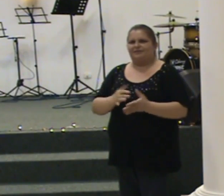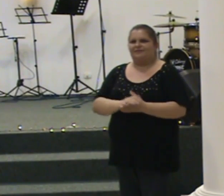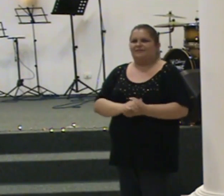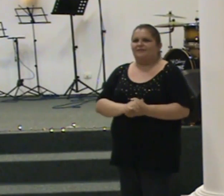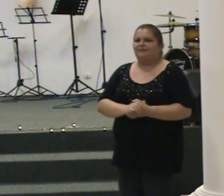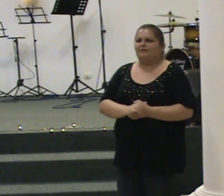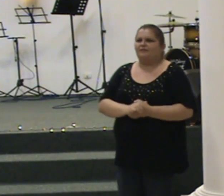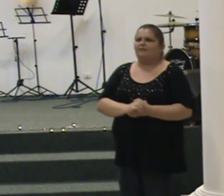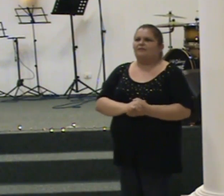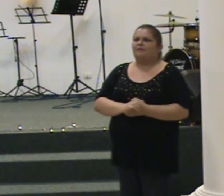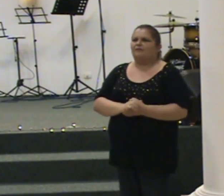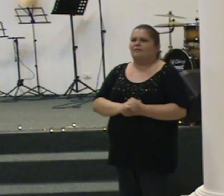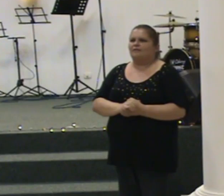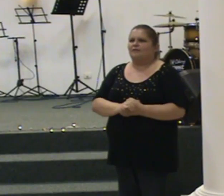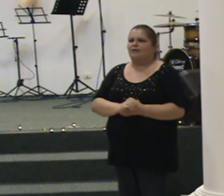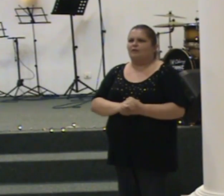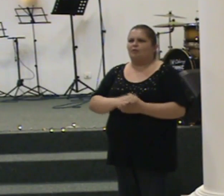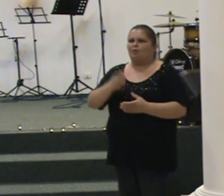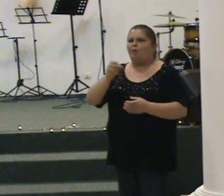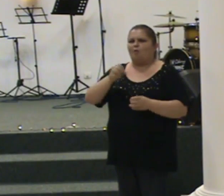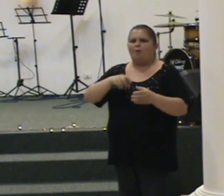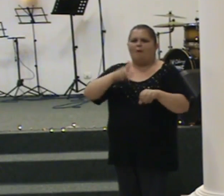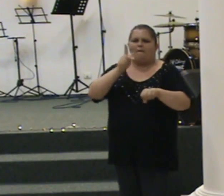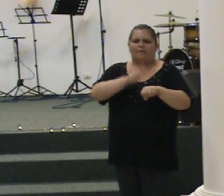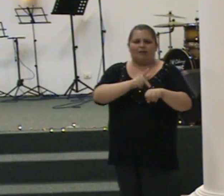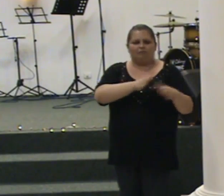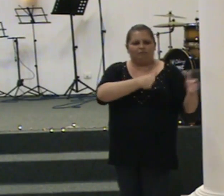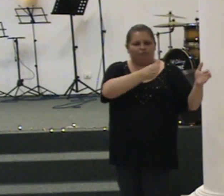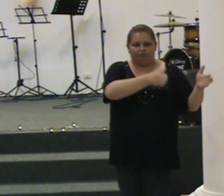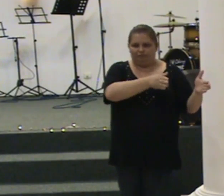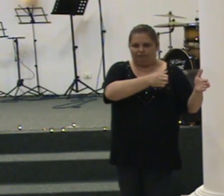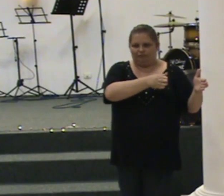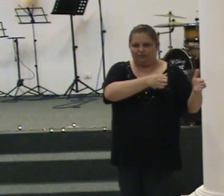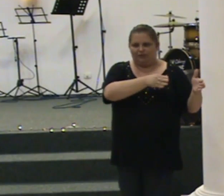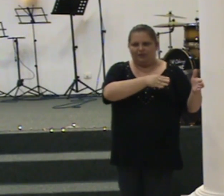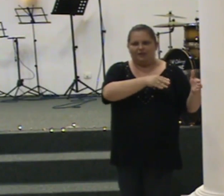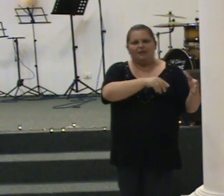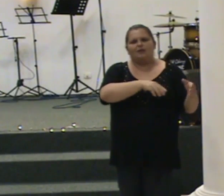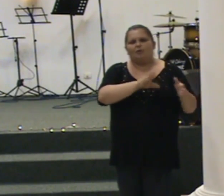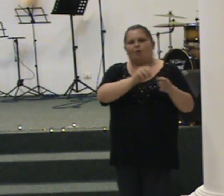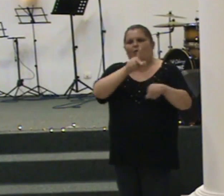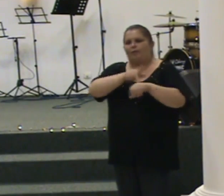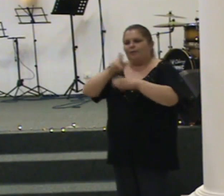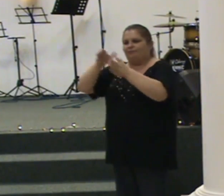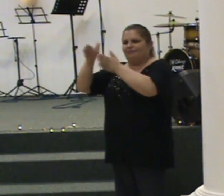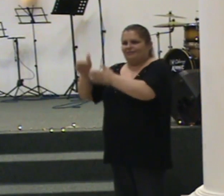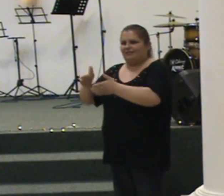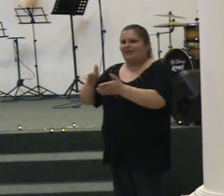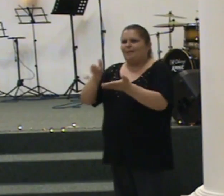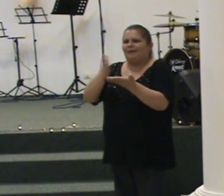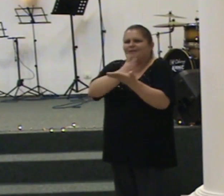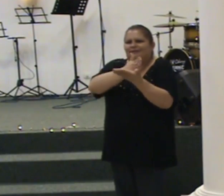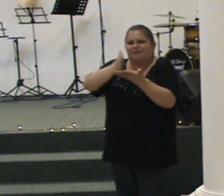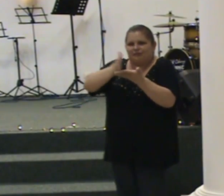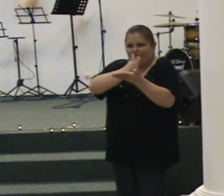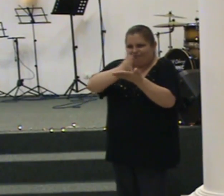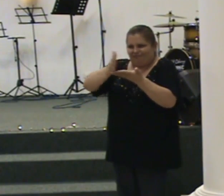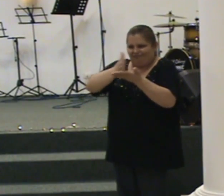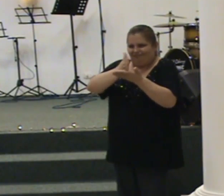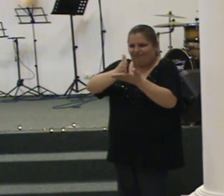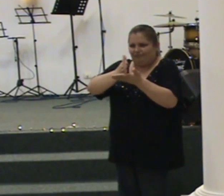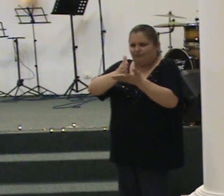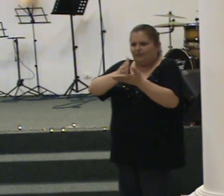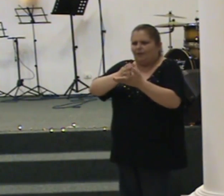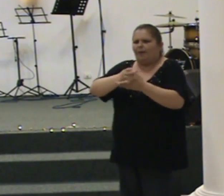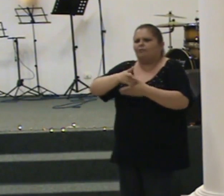pedra entre duas cidades, Mispá e Sem, para colocar ali